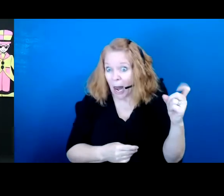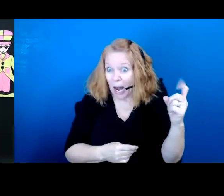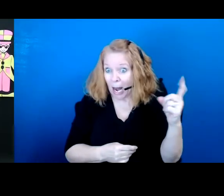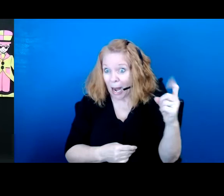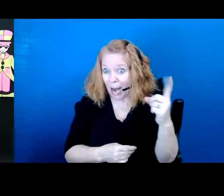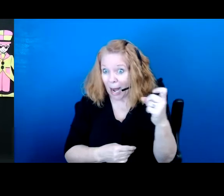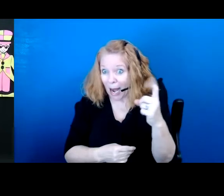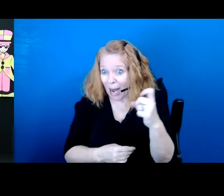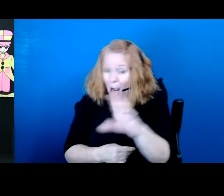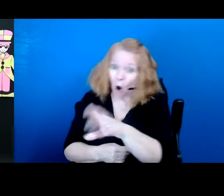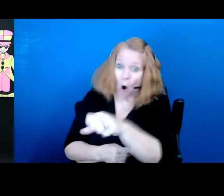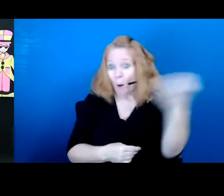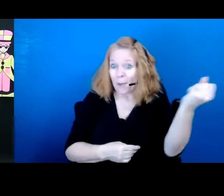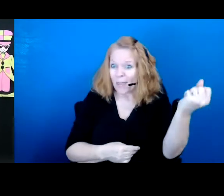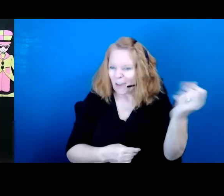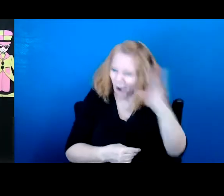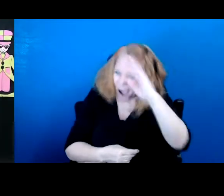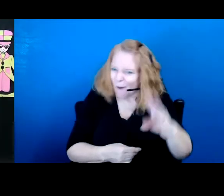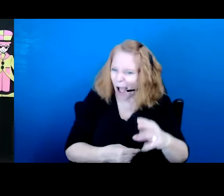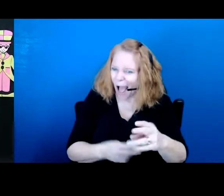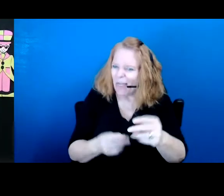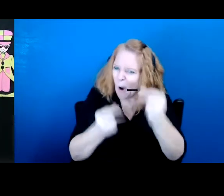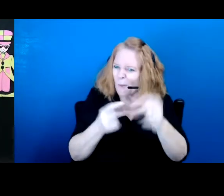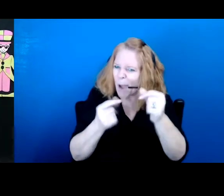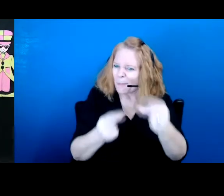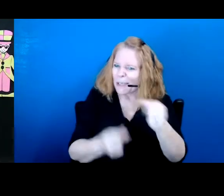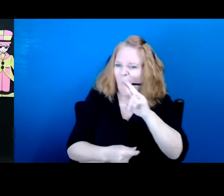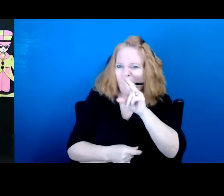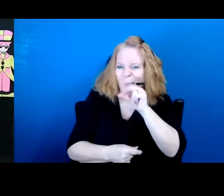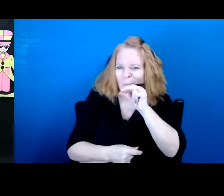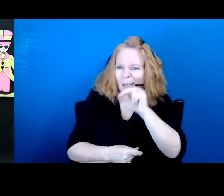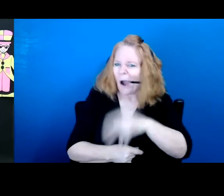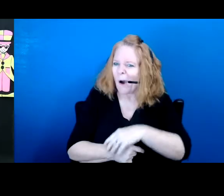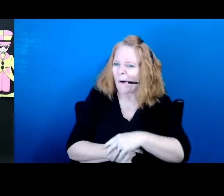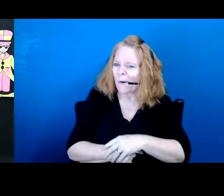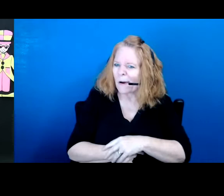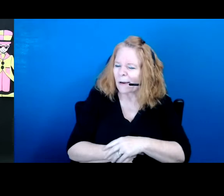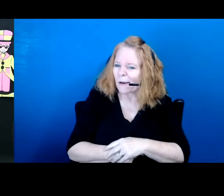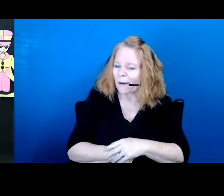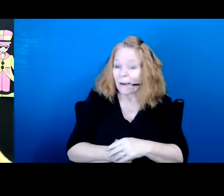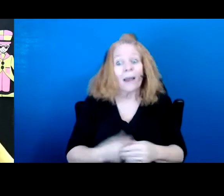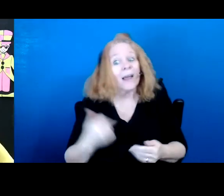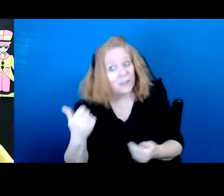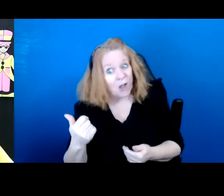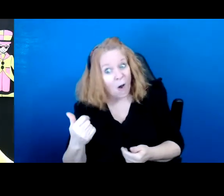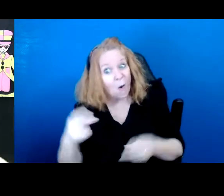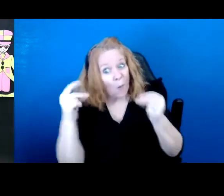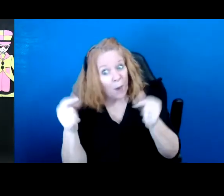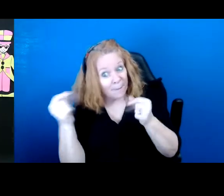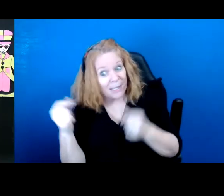marvin corrió abre la puerta el logrado la rabina hola martín